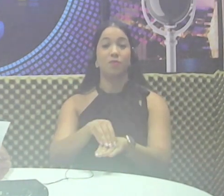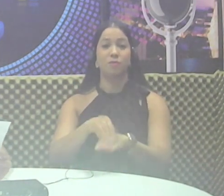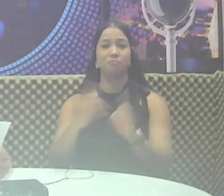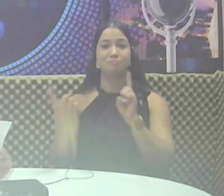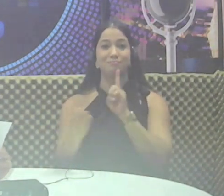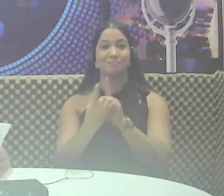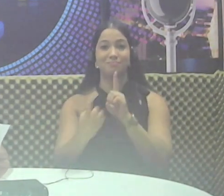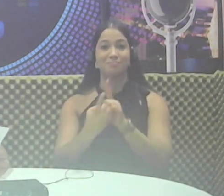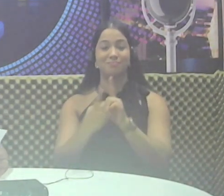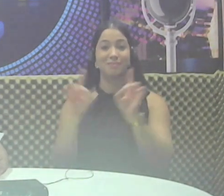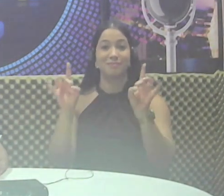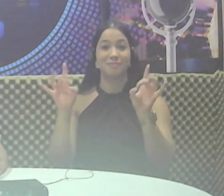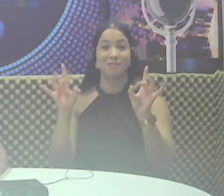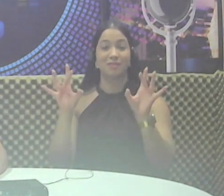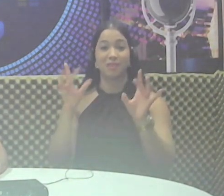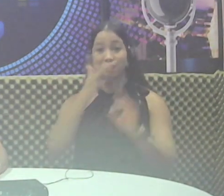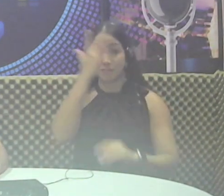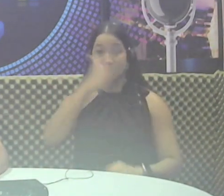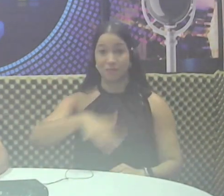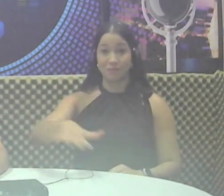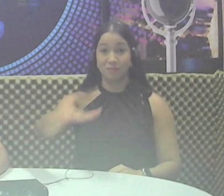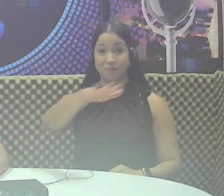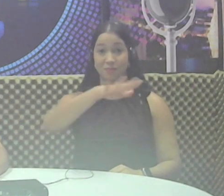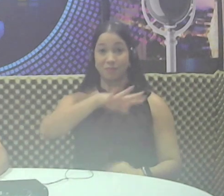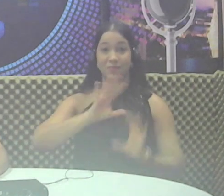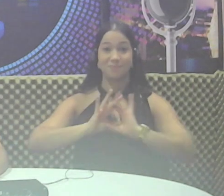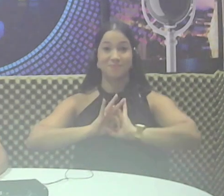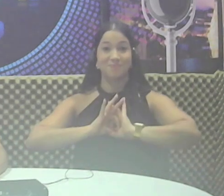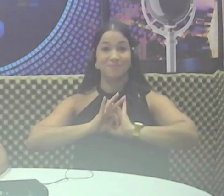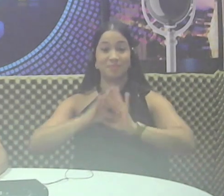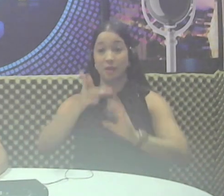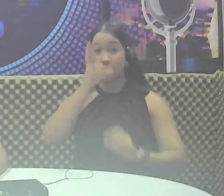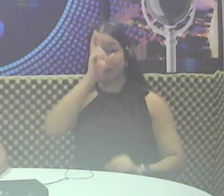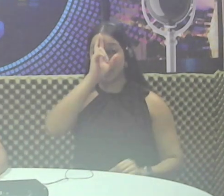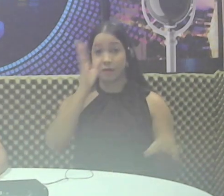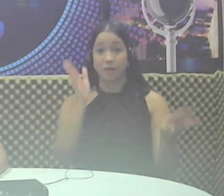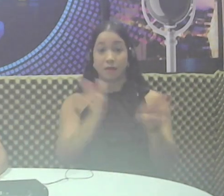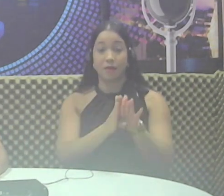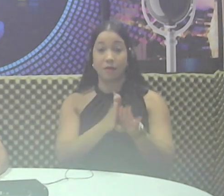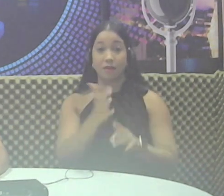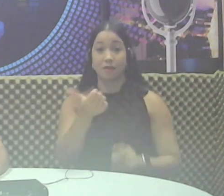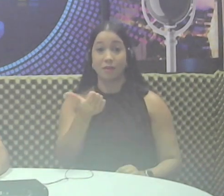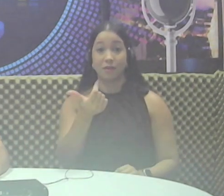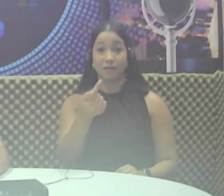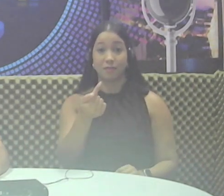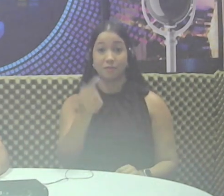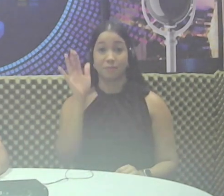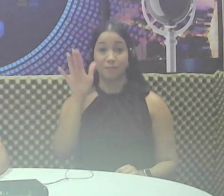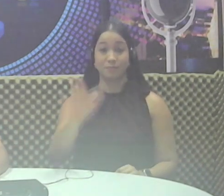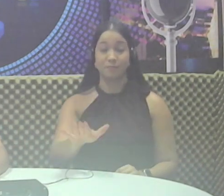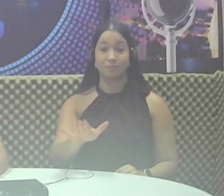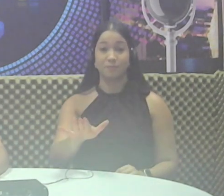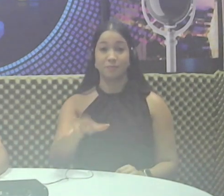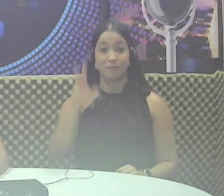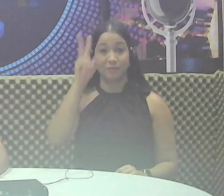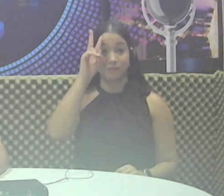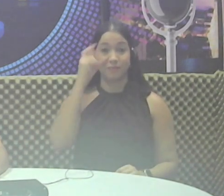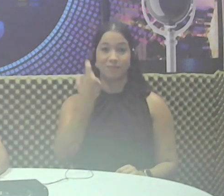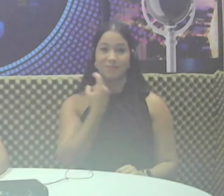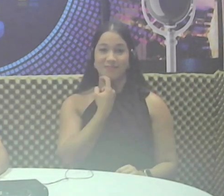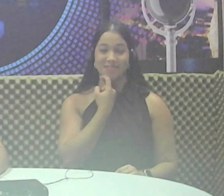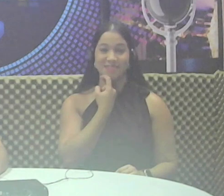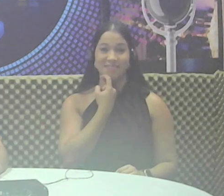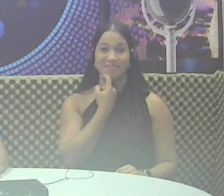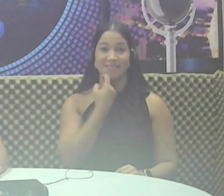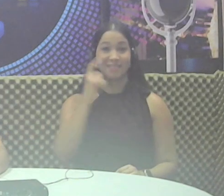atendimento especializado aos consumidores ficará disponível do meio-dia às 17 horas, entre segunda e sexta-feira,